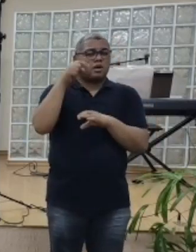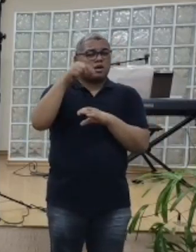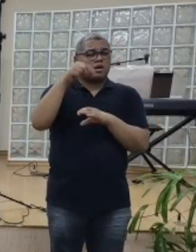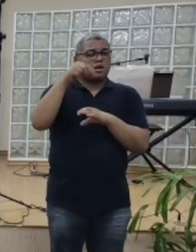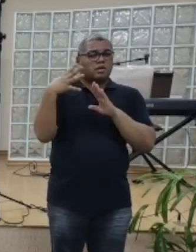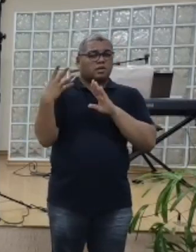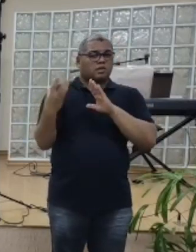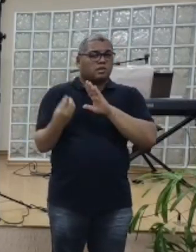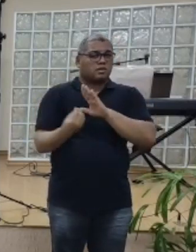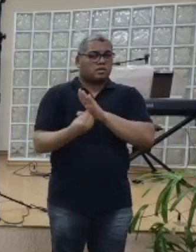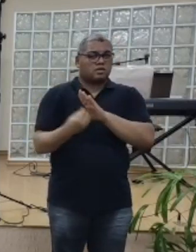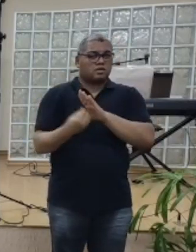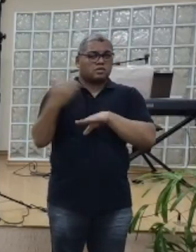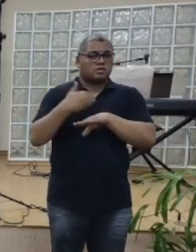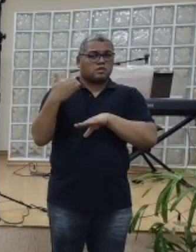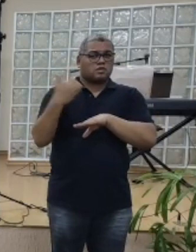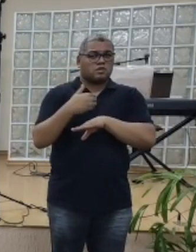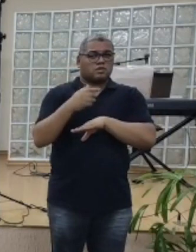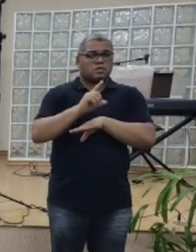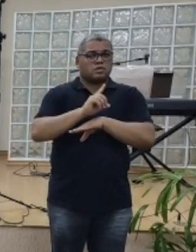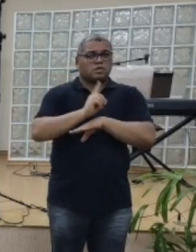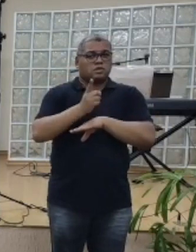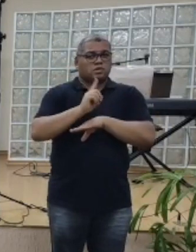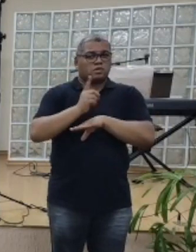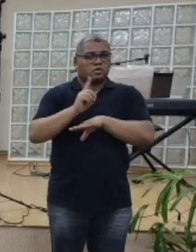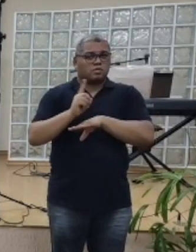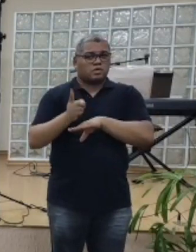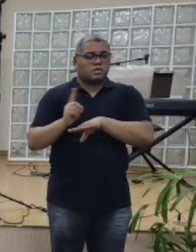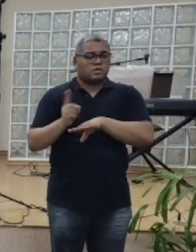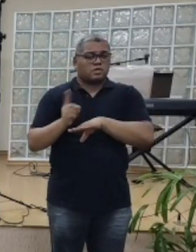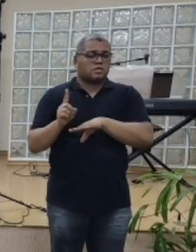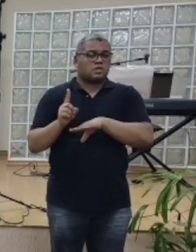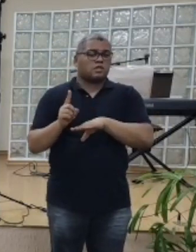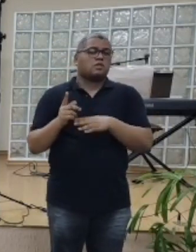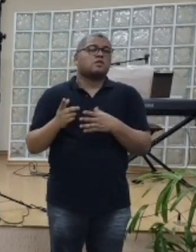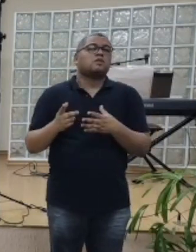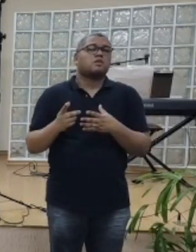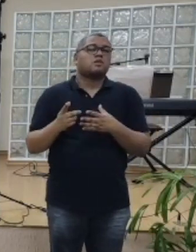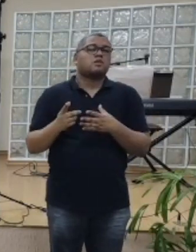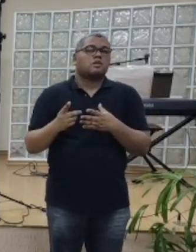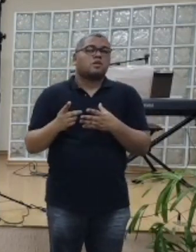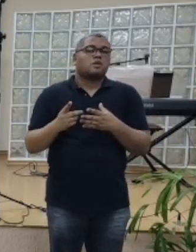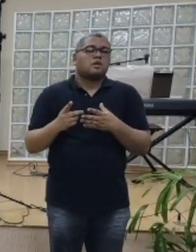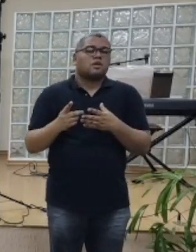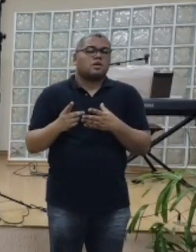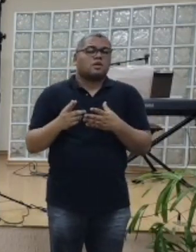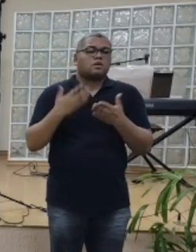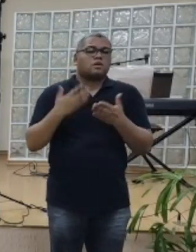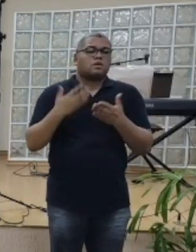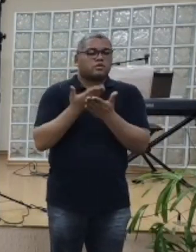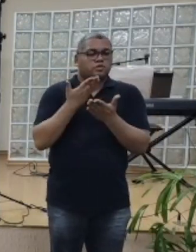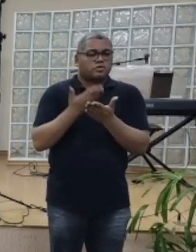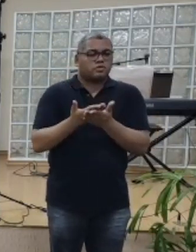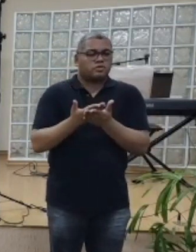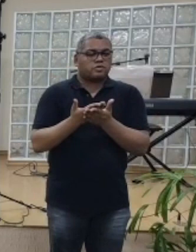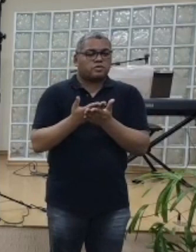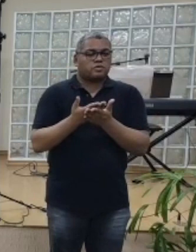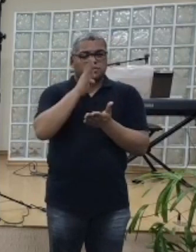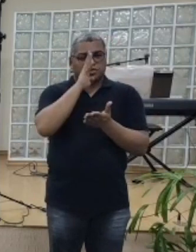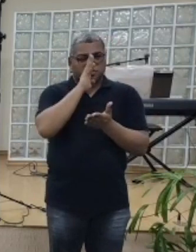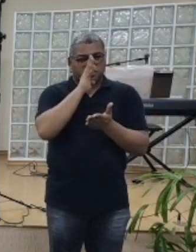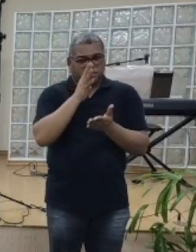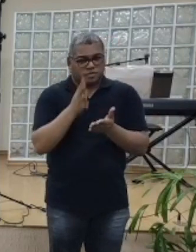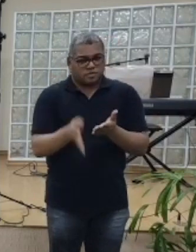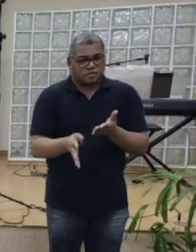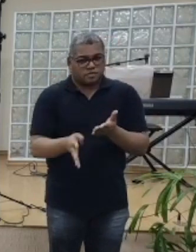nesta igreja. Era isso que eu ouvia. E aí, os cultos de quarta-feira estavam repletos.